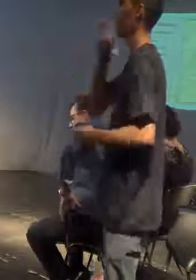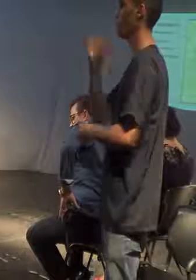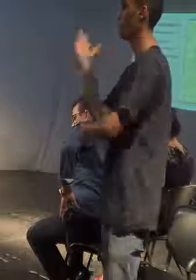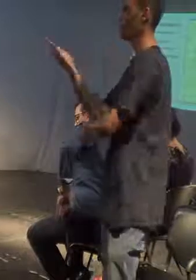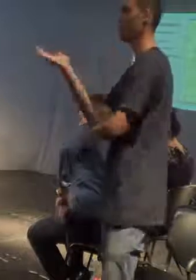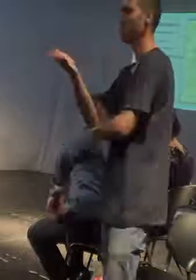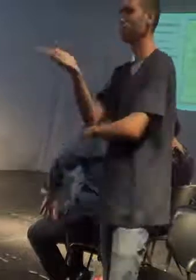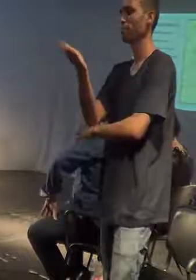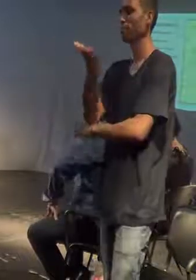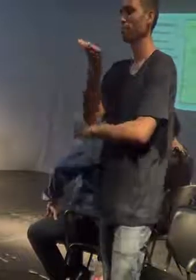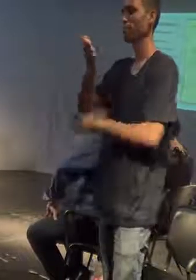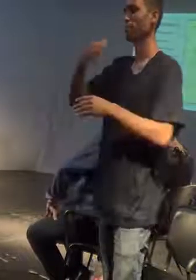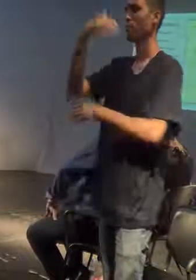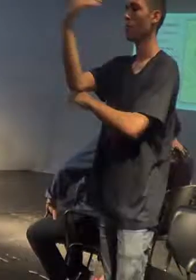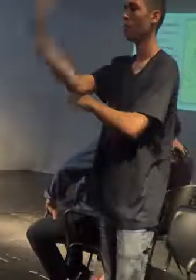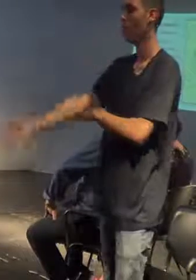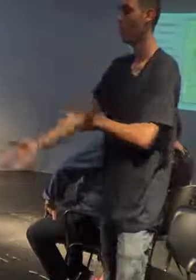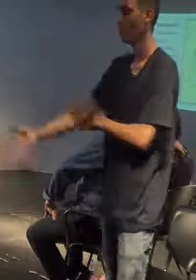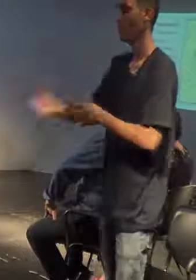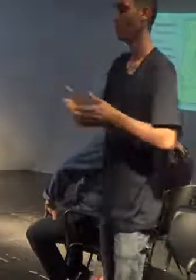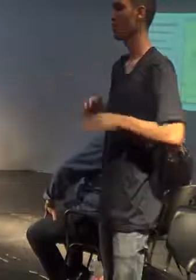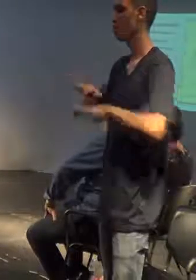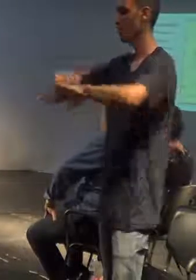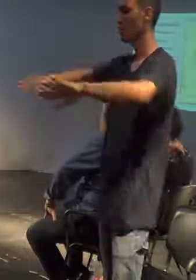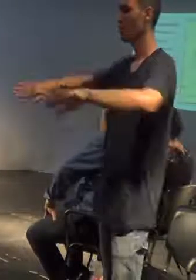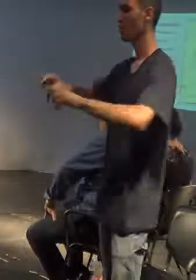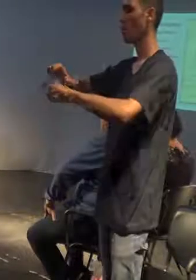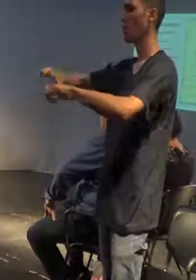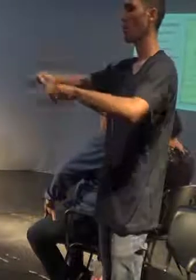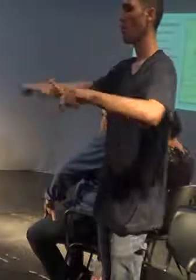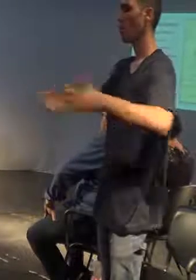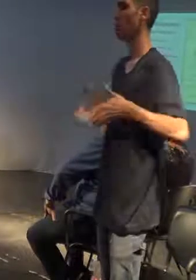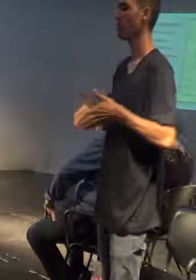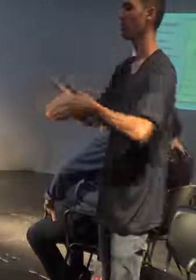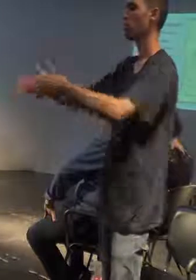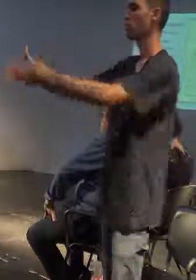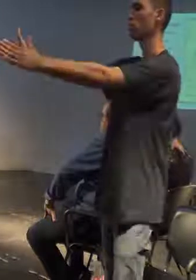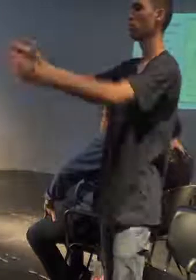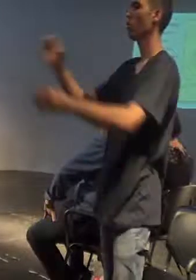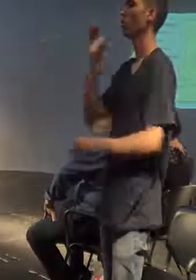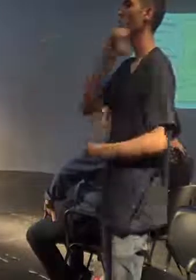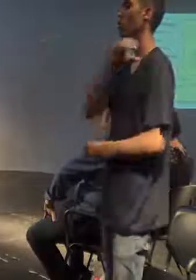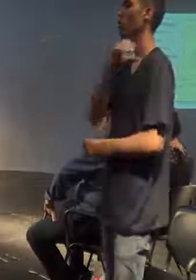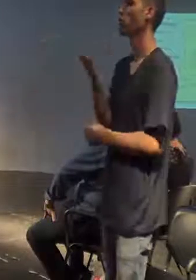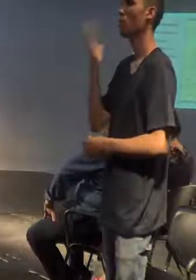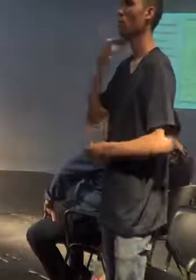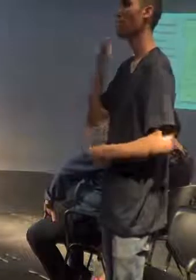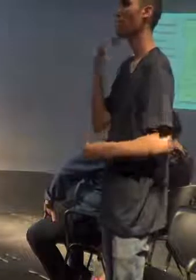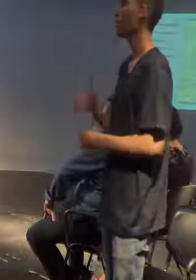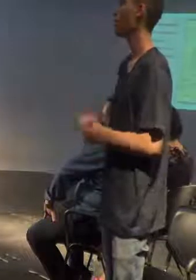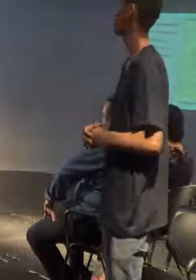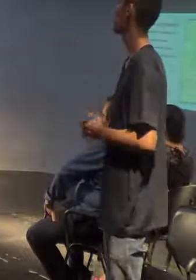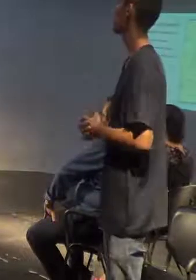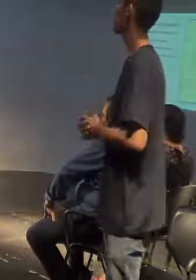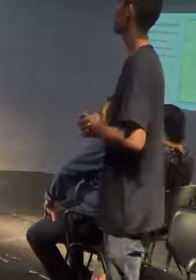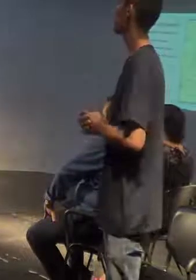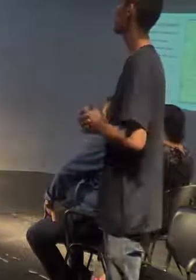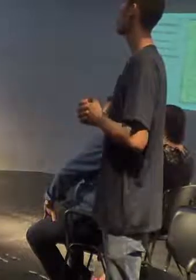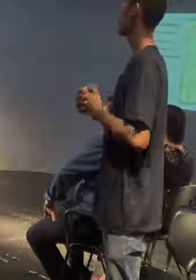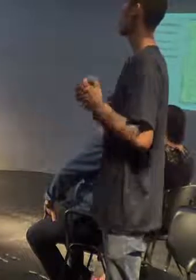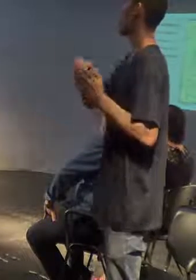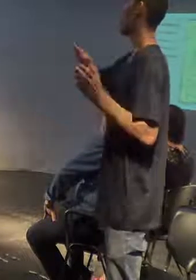Em 40 veio o aeroporto, com a guerra, os americanos fizeram uma série de. Propuseram fazer alguns aeroportos na costa